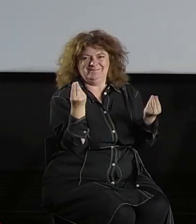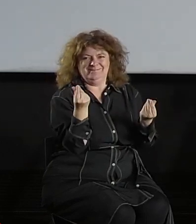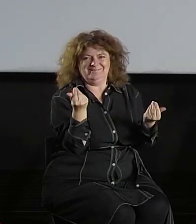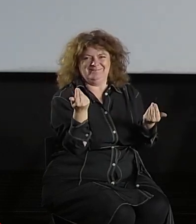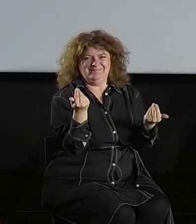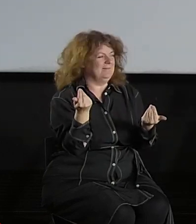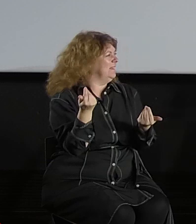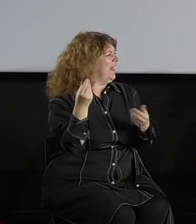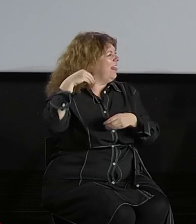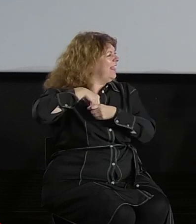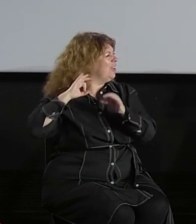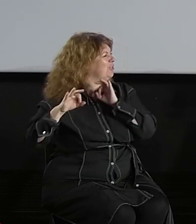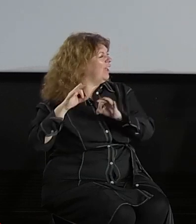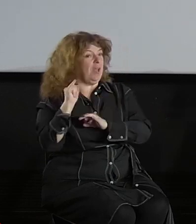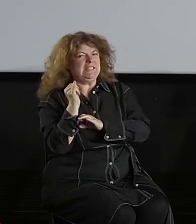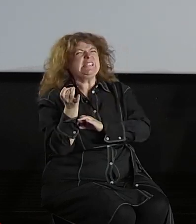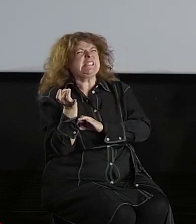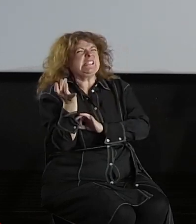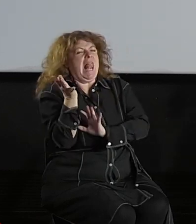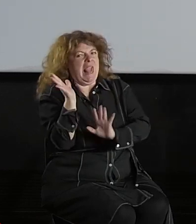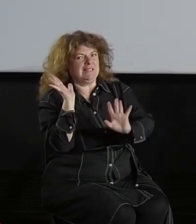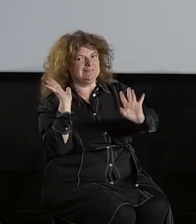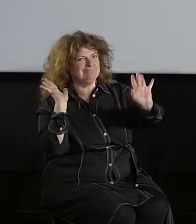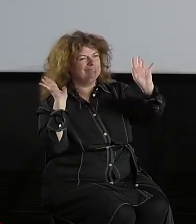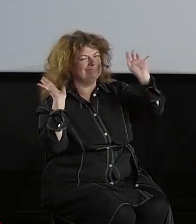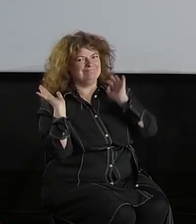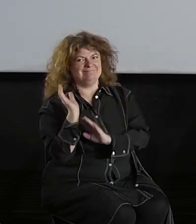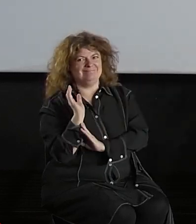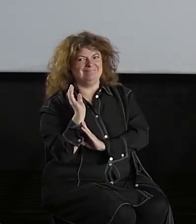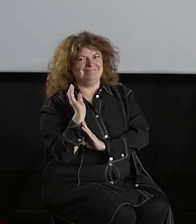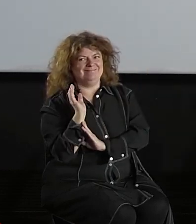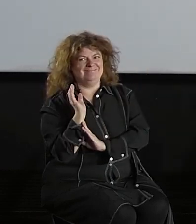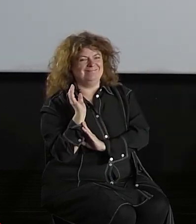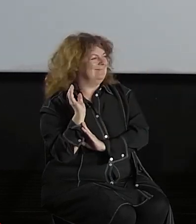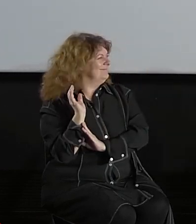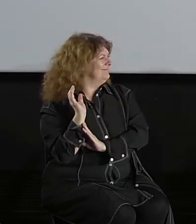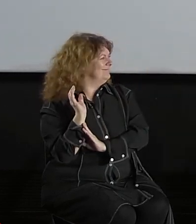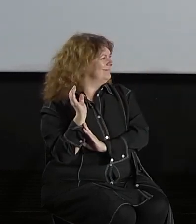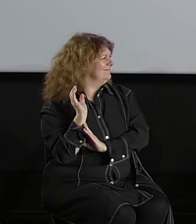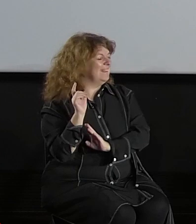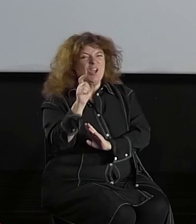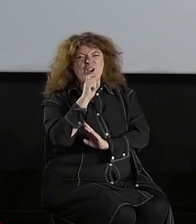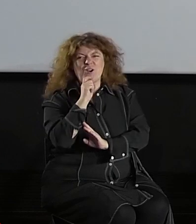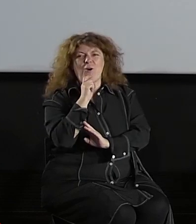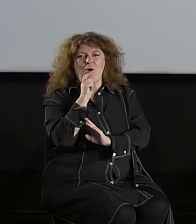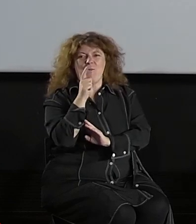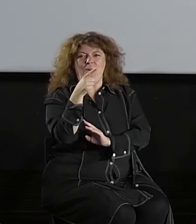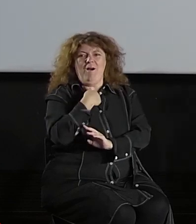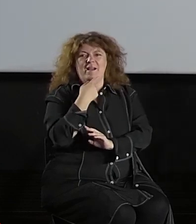tratáis eso Sale sale por ahí sí es que me parece es cómo es ligar así Eso me interesa cómo